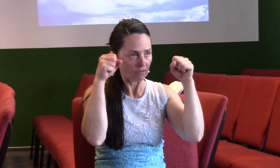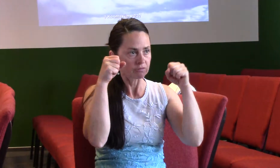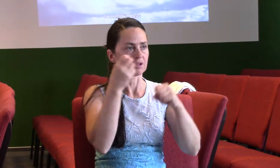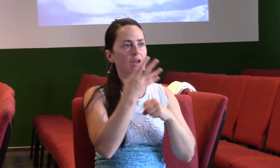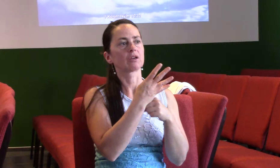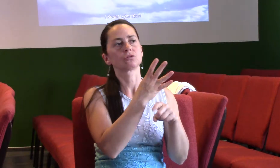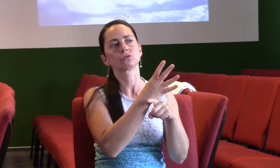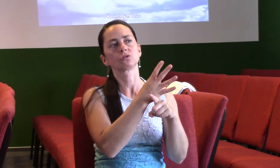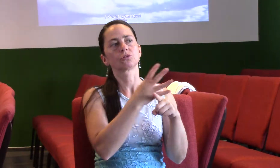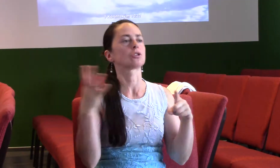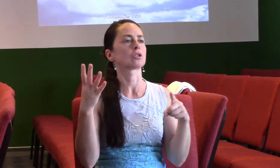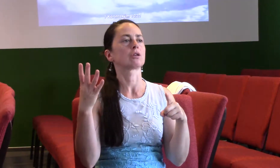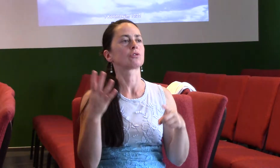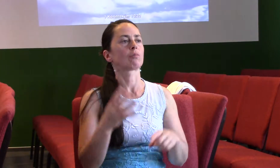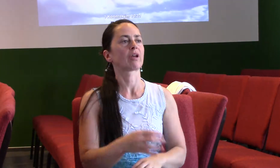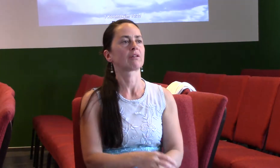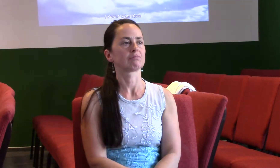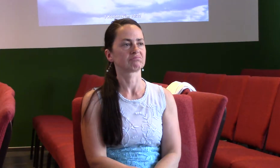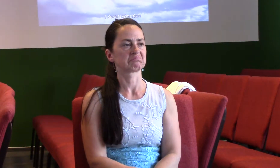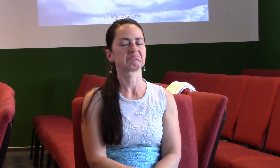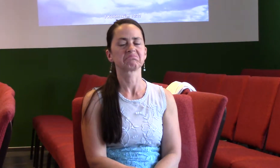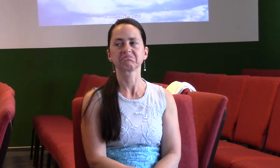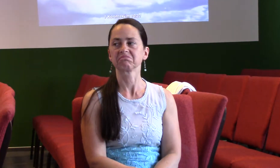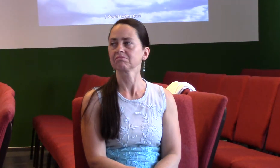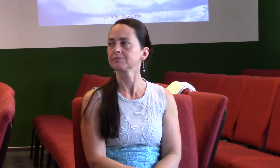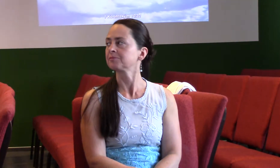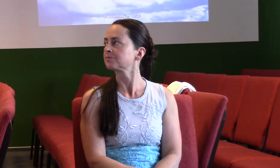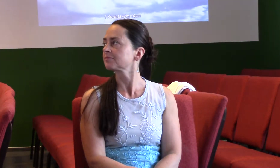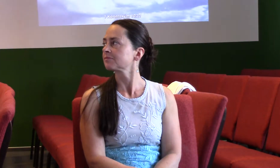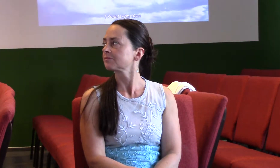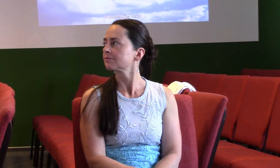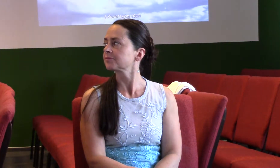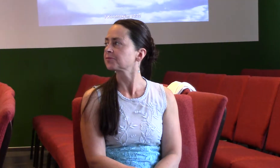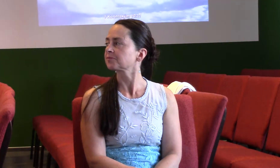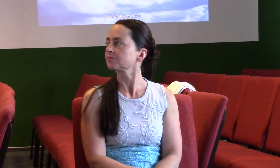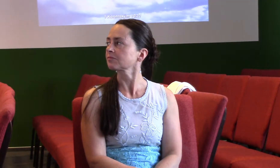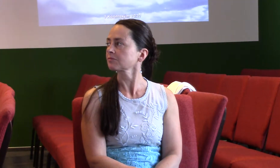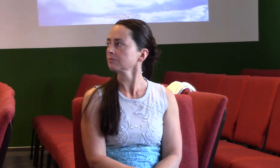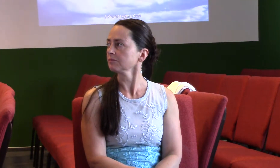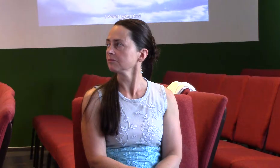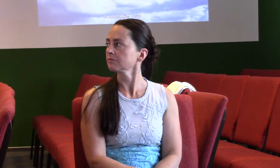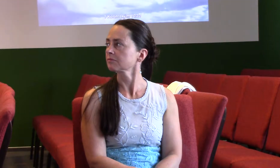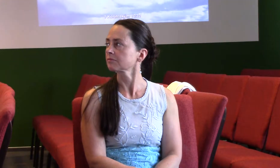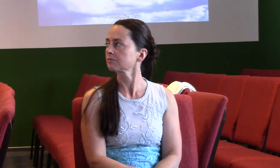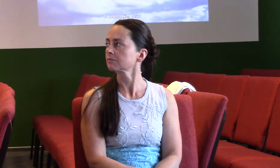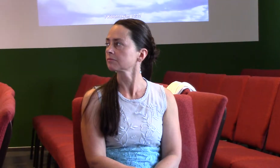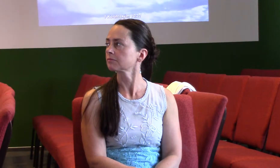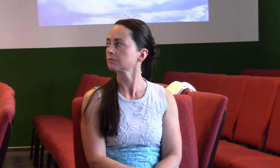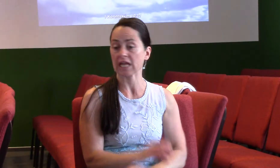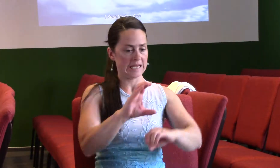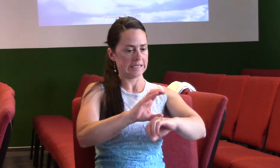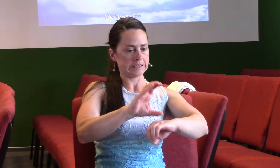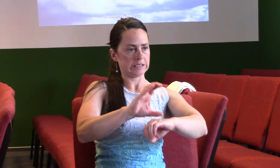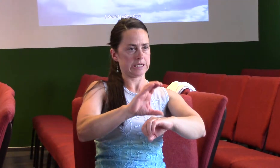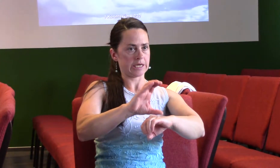slovem, vyučuje. jestliže se ve zboru podaří děablovi takového služebníka